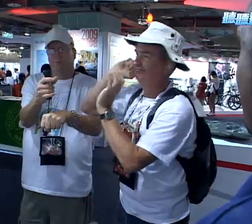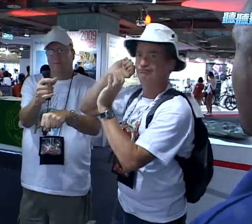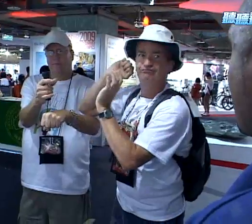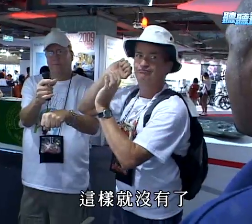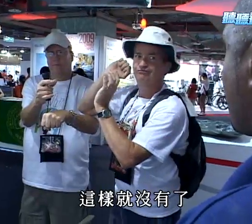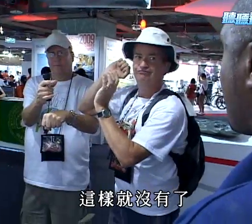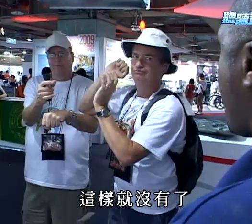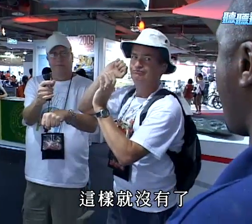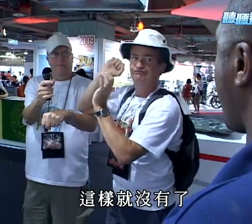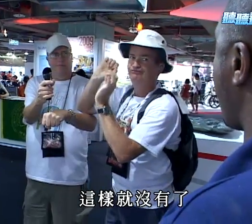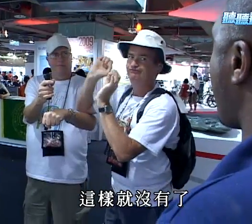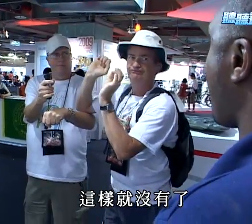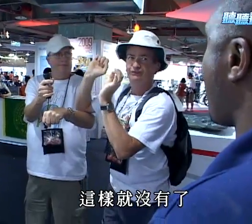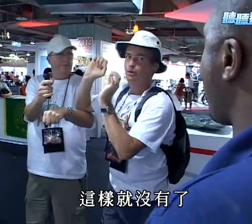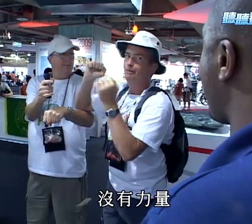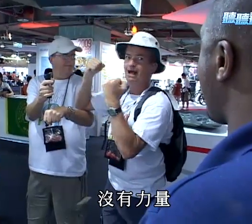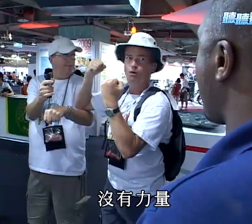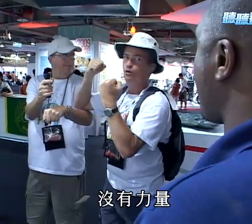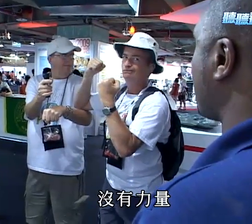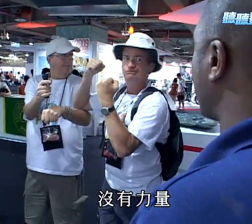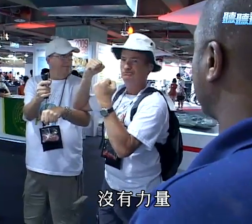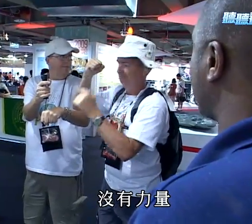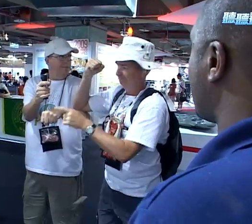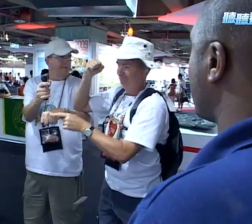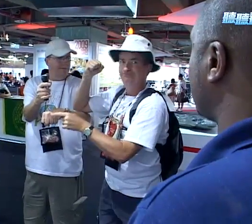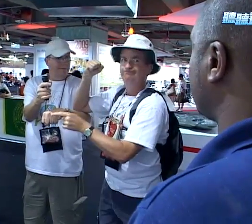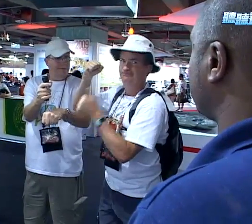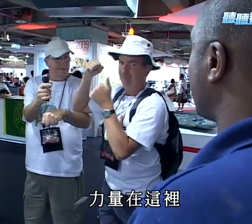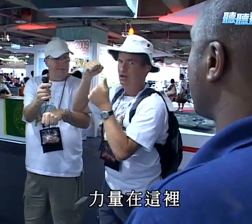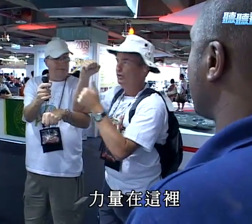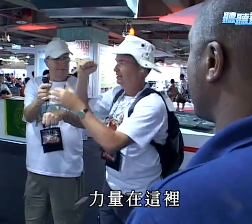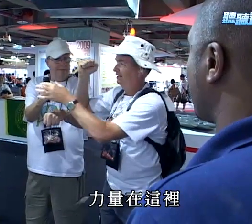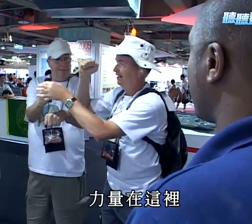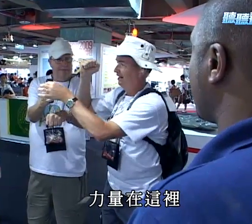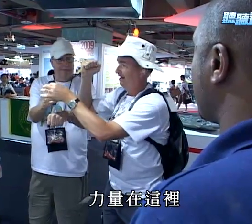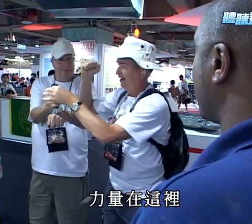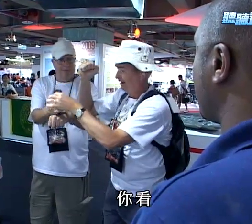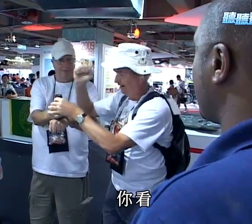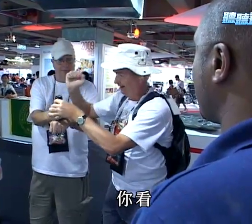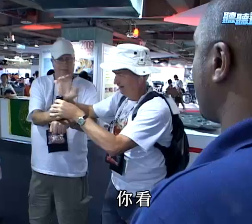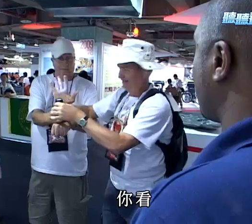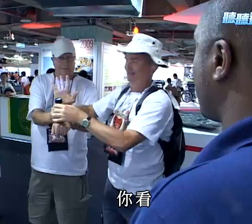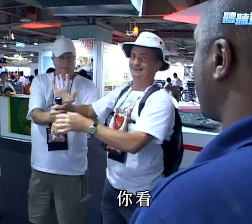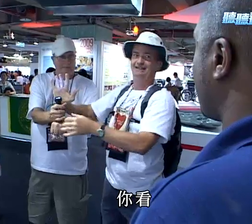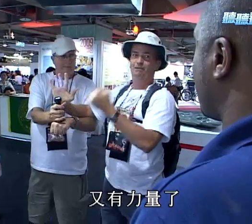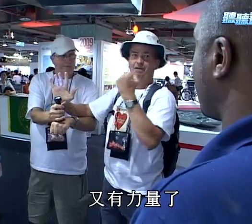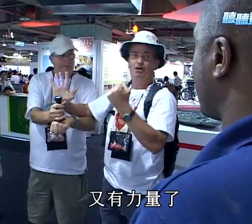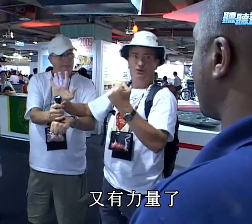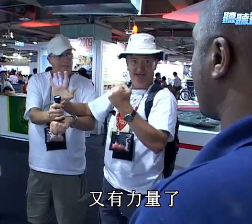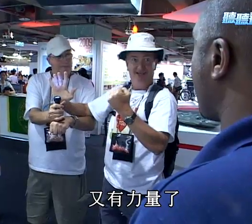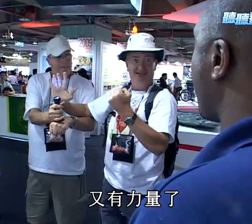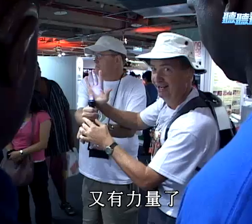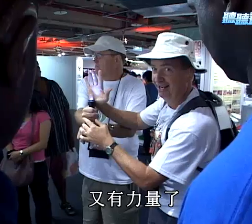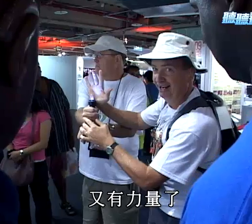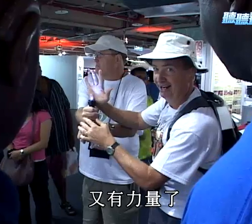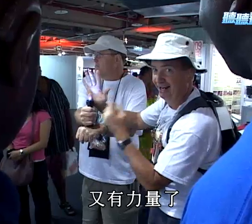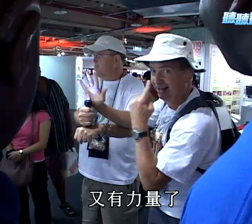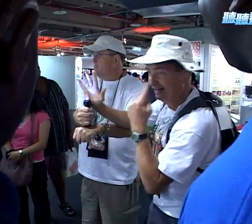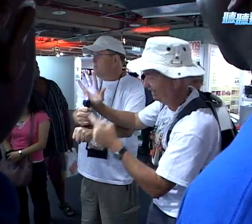这样就没有了，没有力量。力量在这里，你看，又有力量了。你